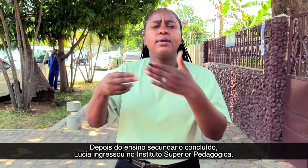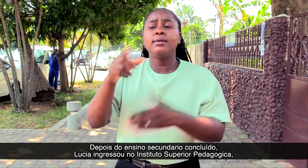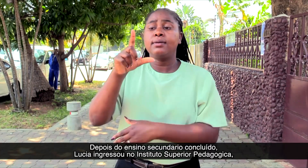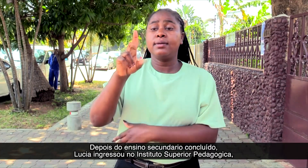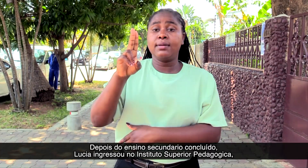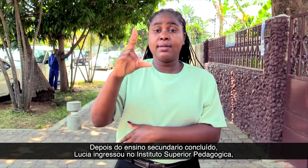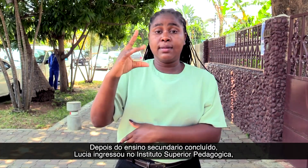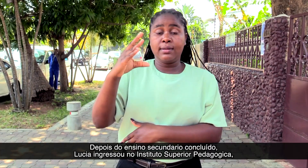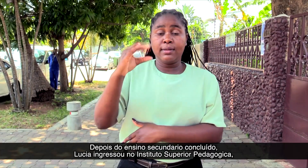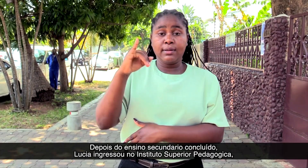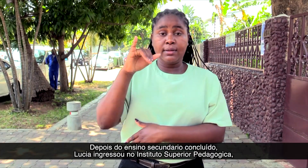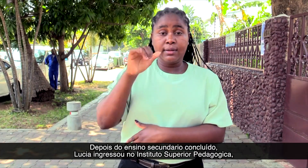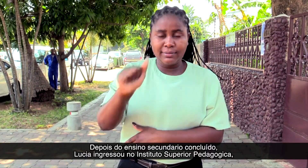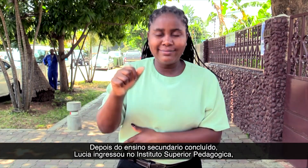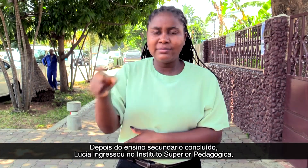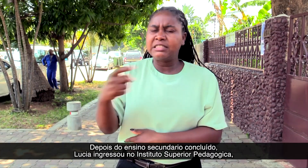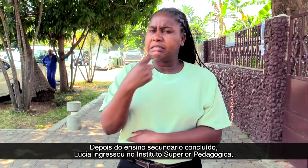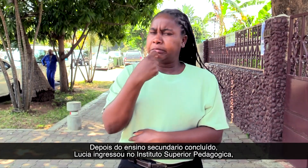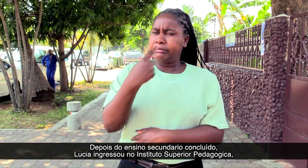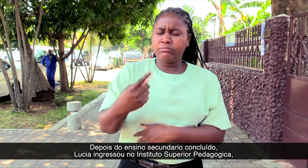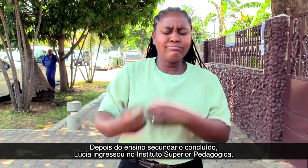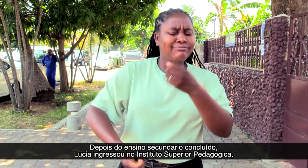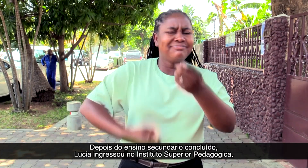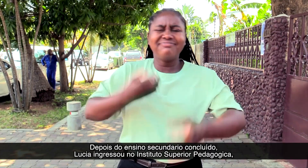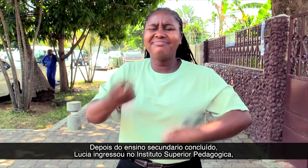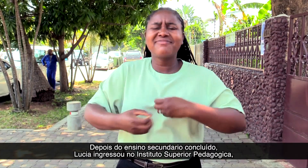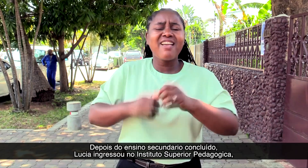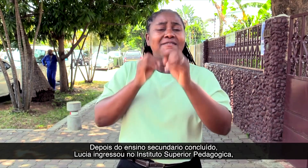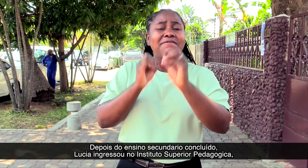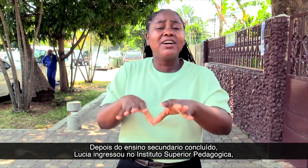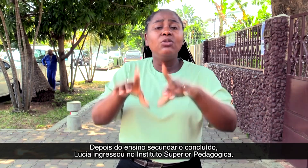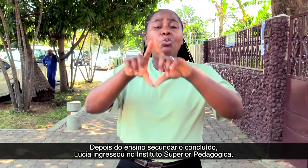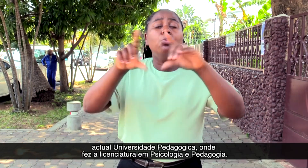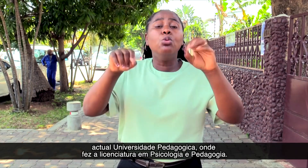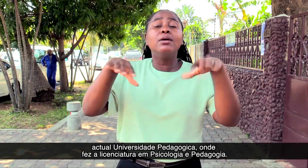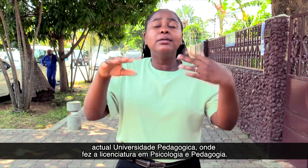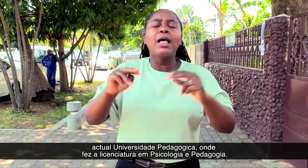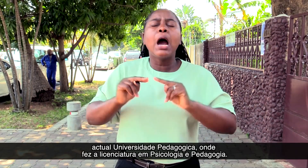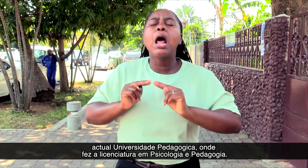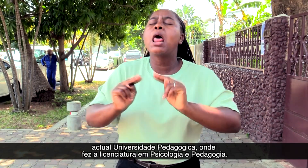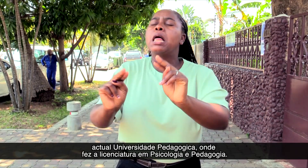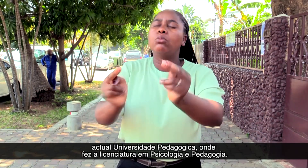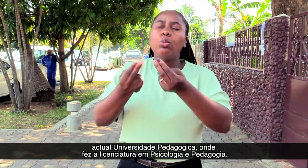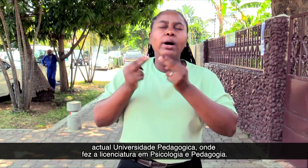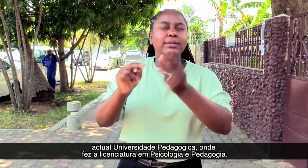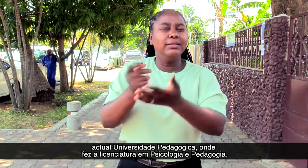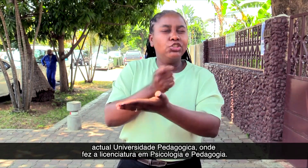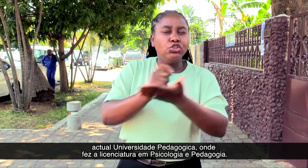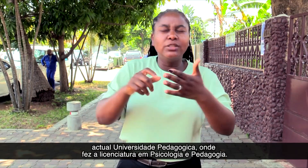Depois do ensino secundário concluído, Lúcia ingressou no Instituto Superior Pedagógico, atual Universidade Pedagógica, onde fez